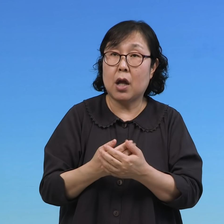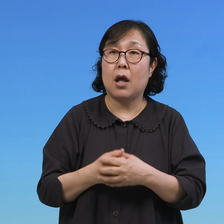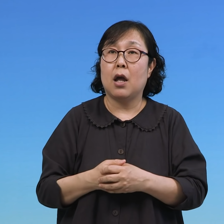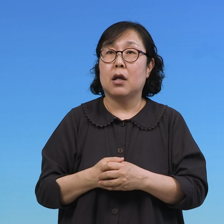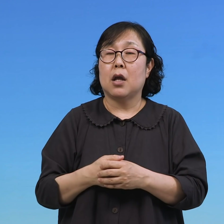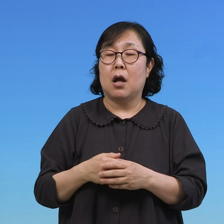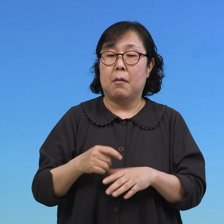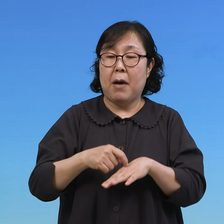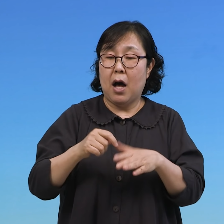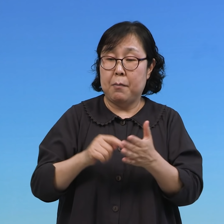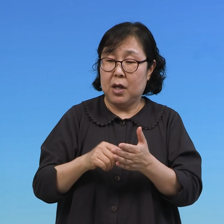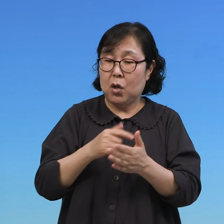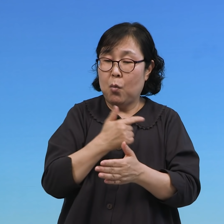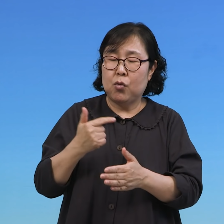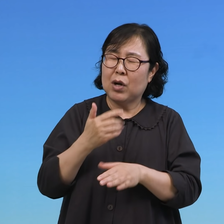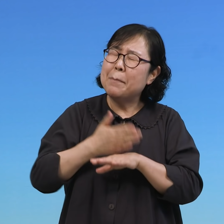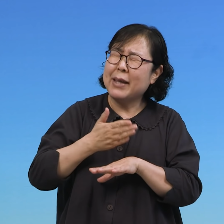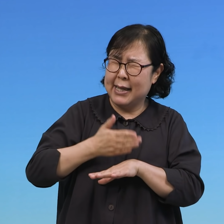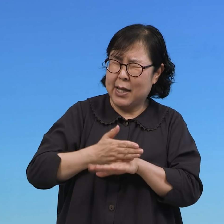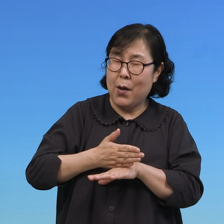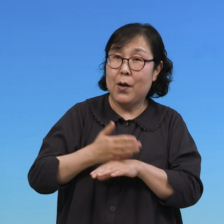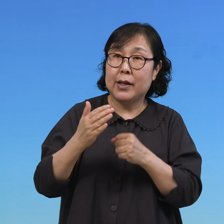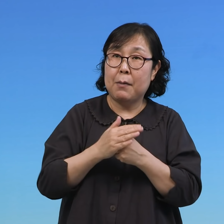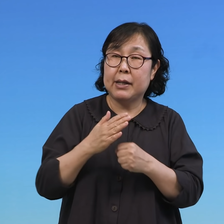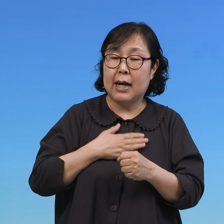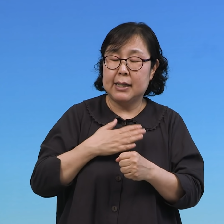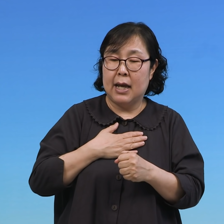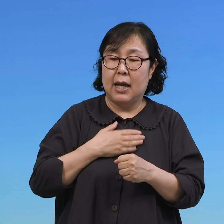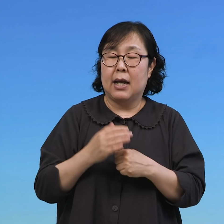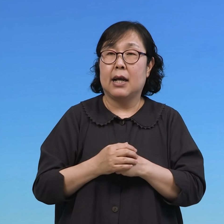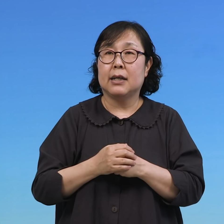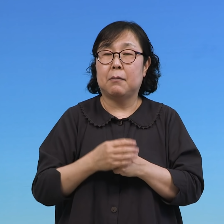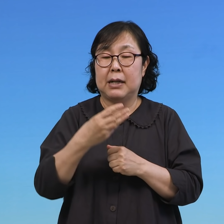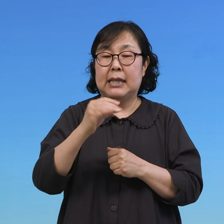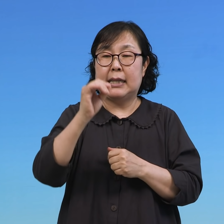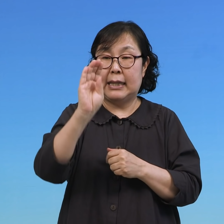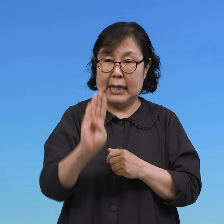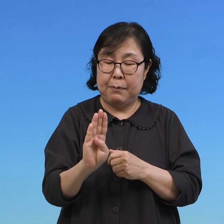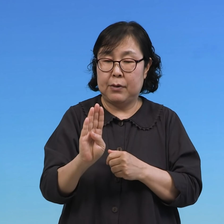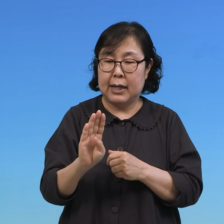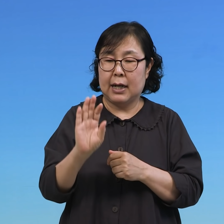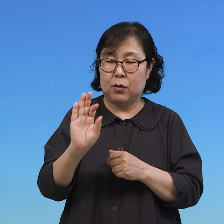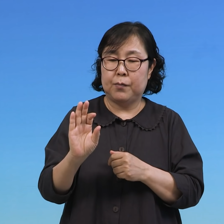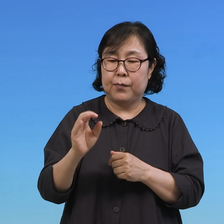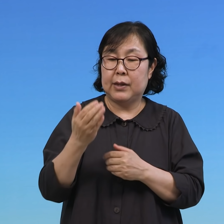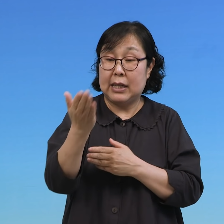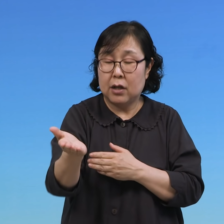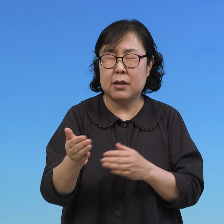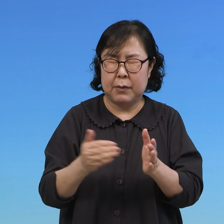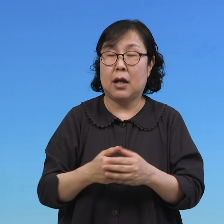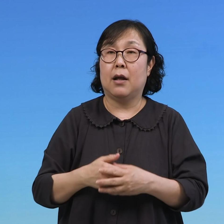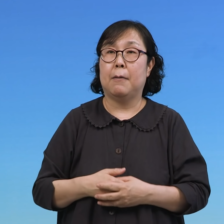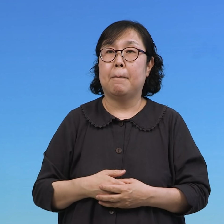좀 마음이 뭐 고맙더라고요. 그래서 평소에 안 하던 정말 팁을 듬뿍